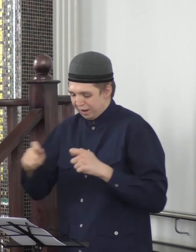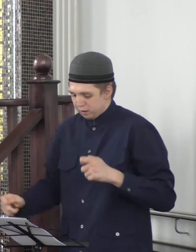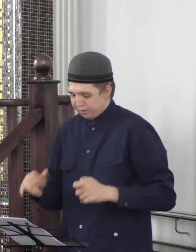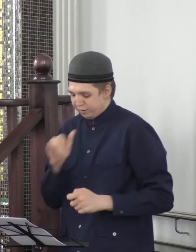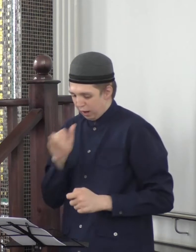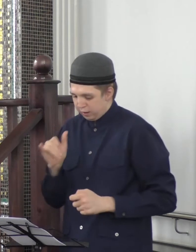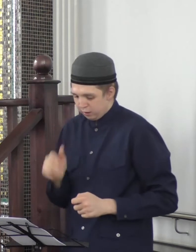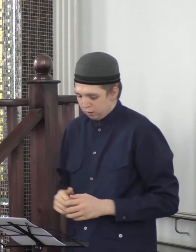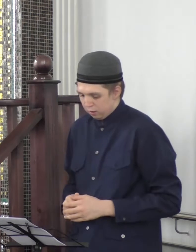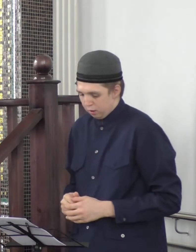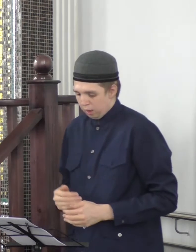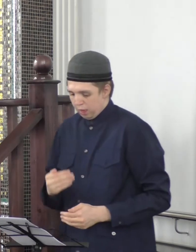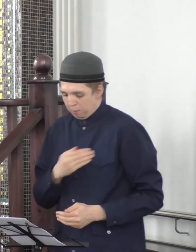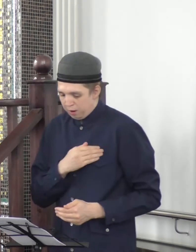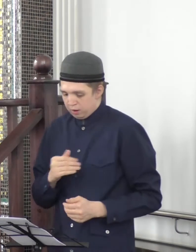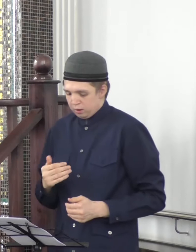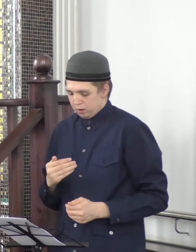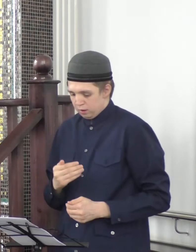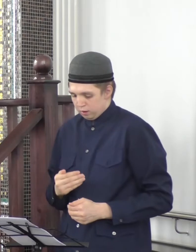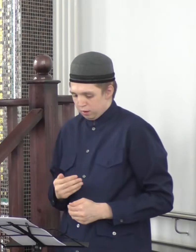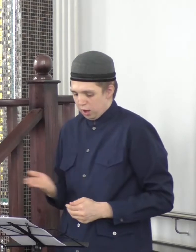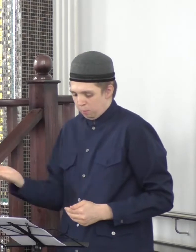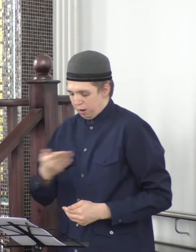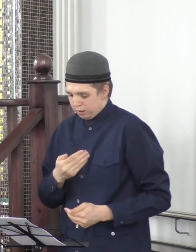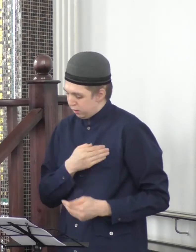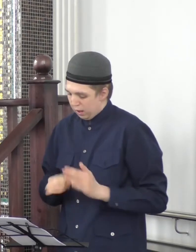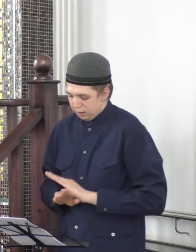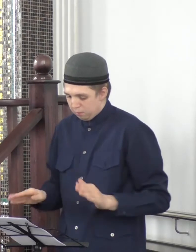бейрәміміз. Ләкин енді шулайық бір тарихи вақиға болған